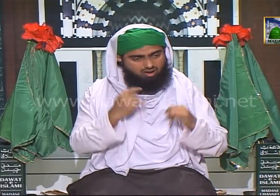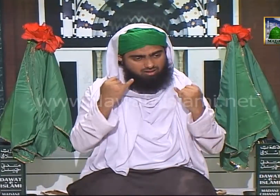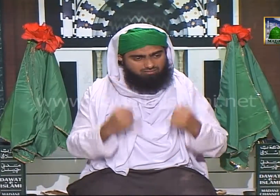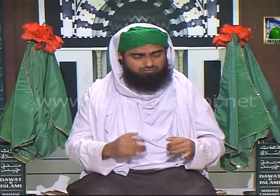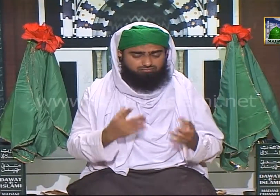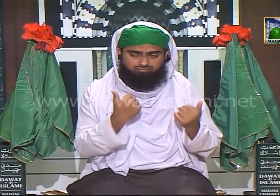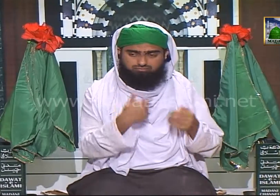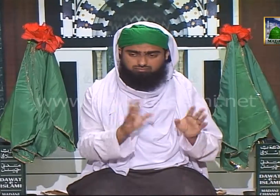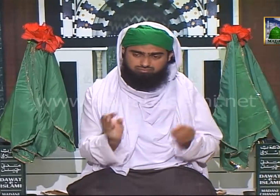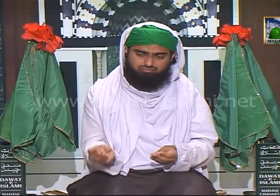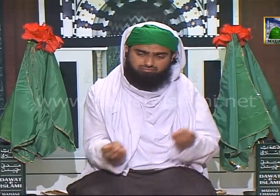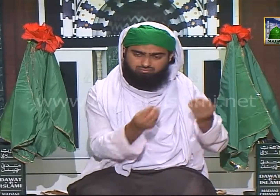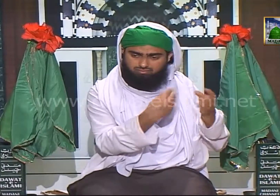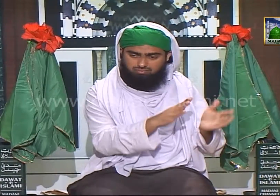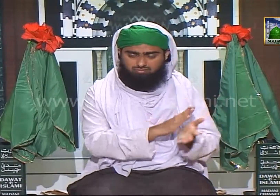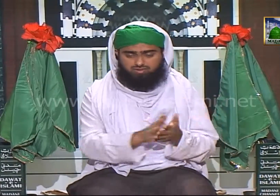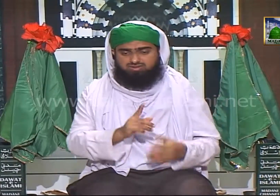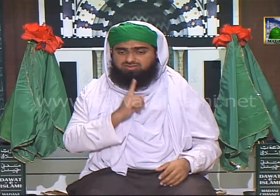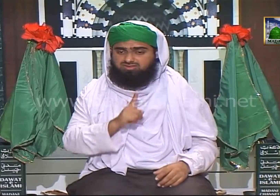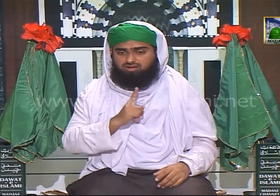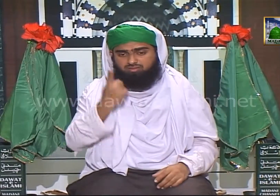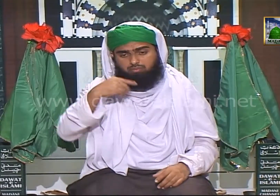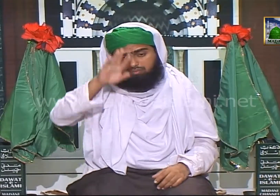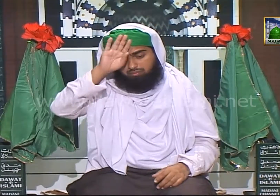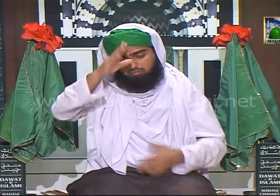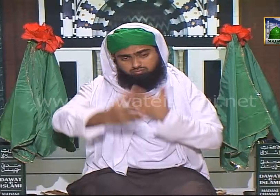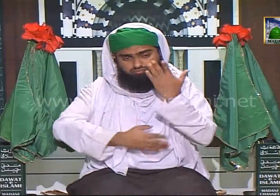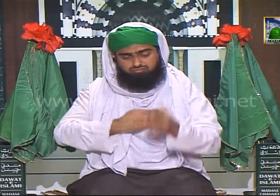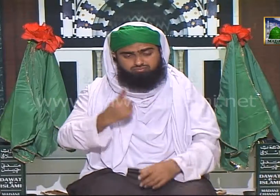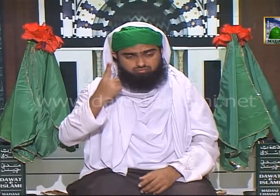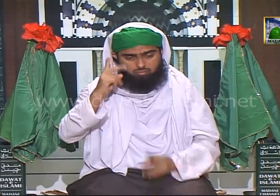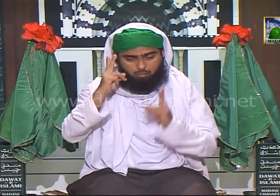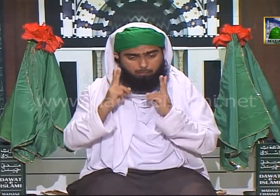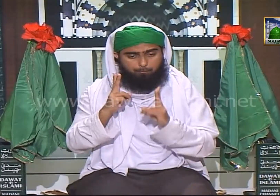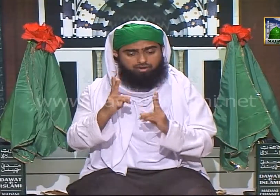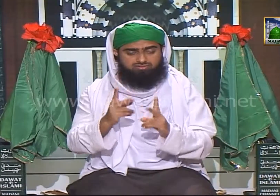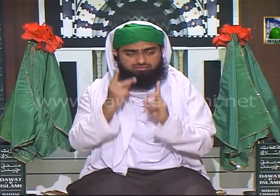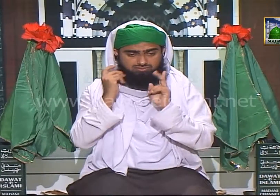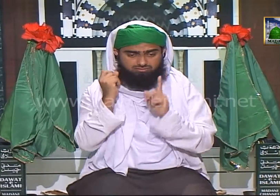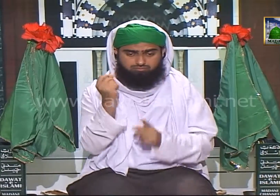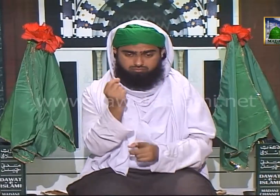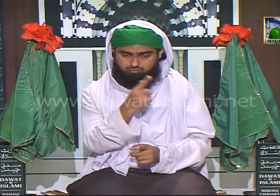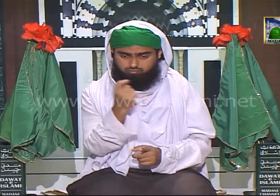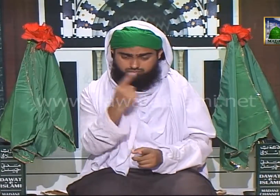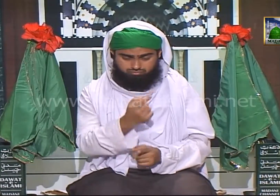کہ مسجدوں کی یہ روزی جو ہے نا, اس سے بہترین حلال روزی اس دور میں مجھے نظر نہیں آ رہی ہوگی.